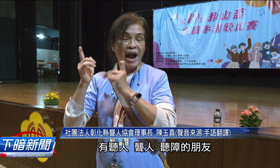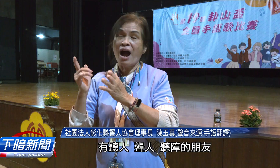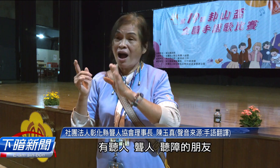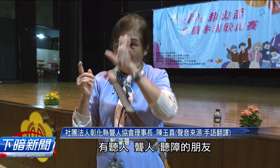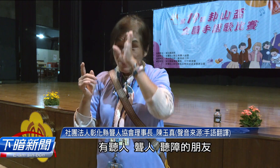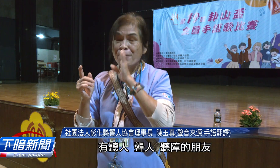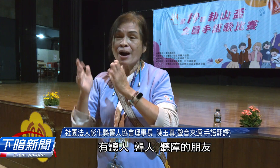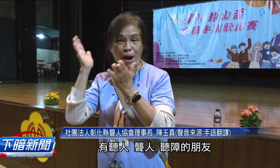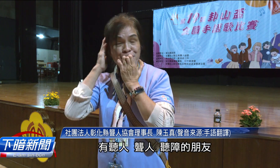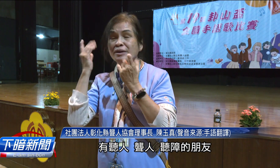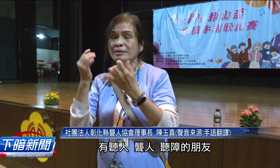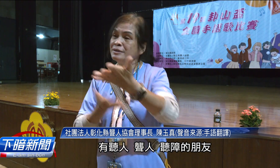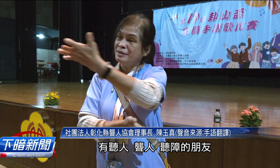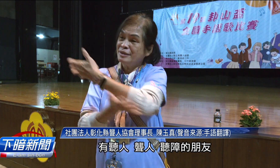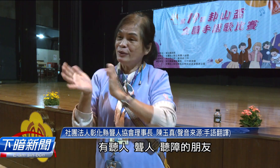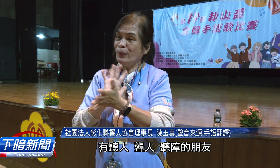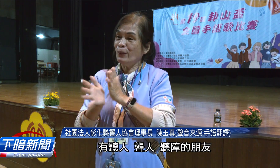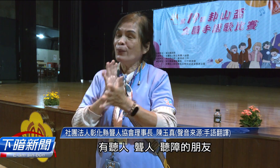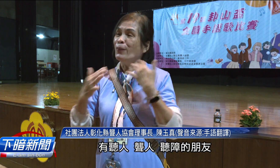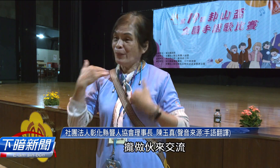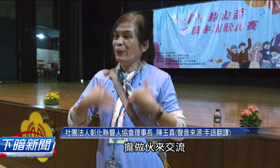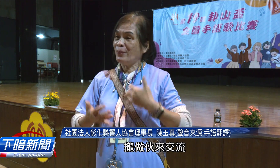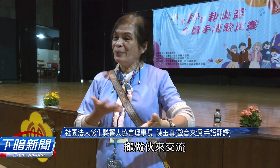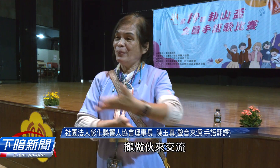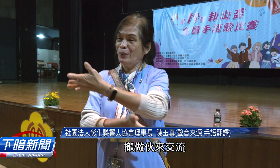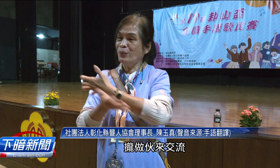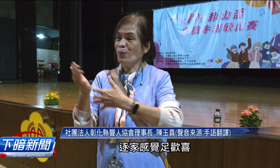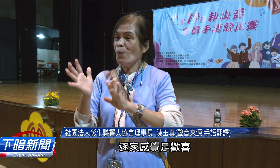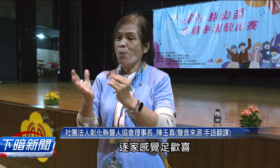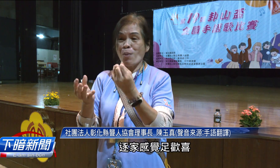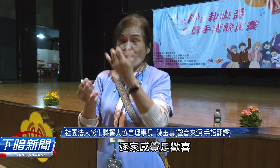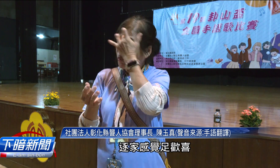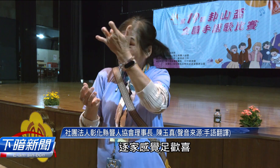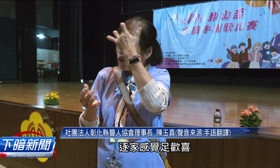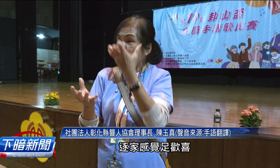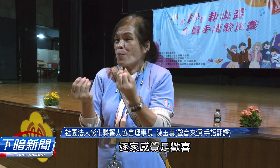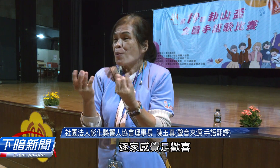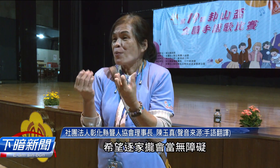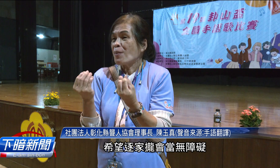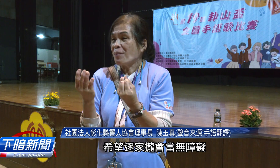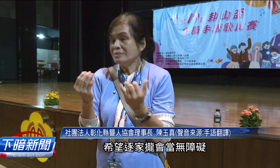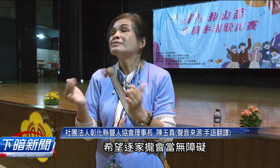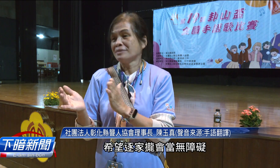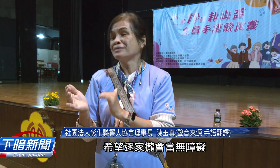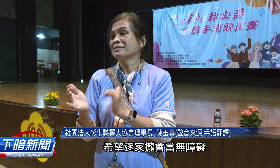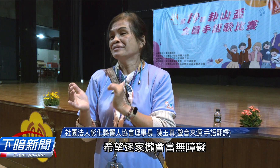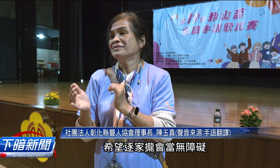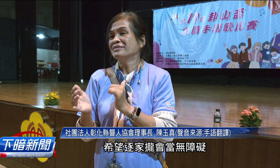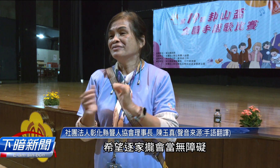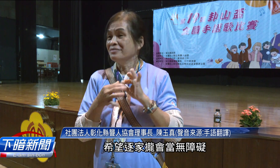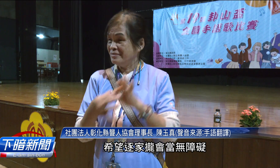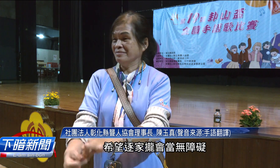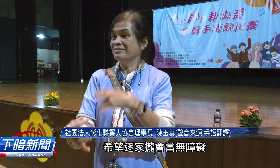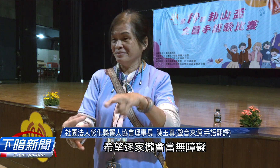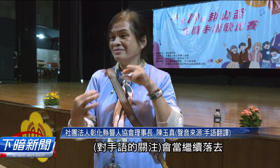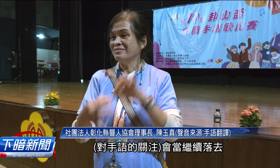听障的人士都一起来交流，大家觉得很开心，然后希望大家都可以没有障碍，可以持续下